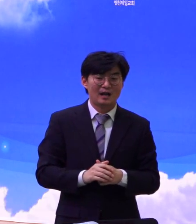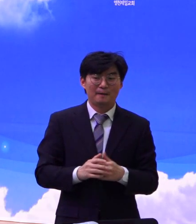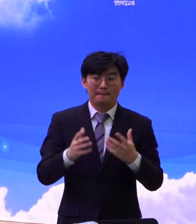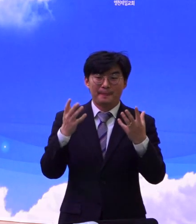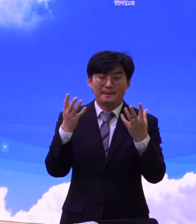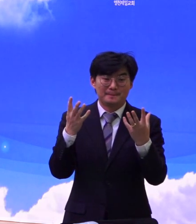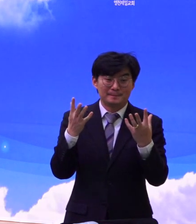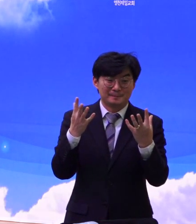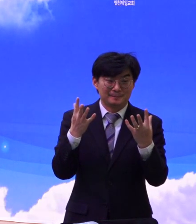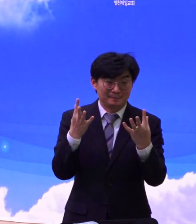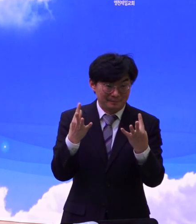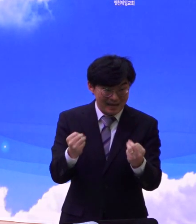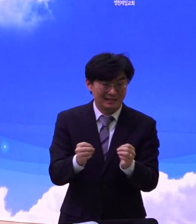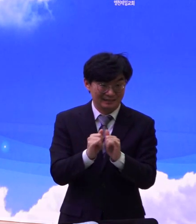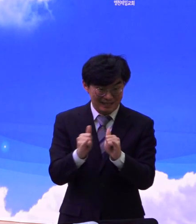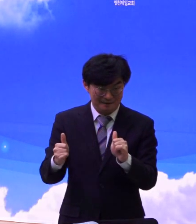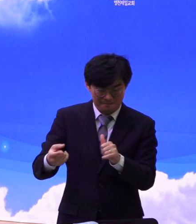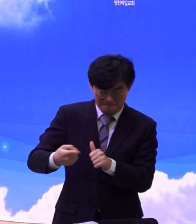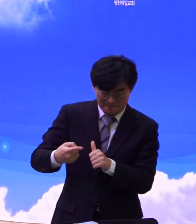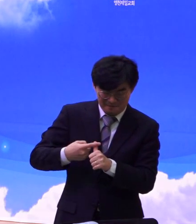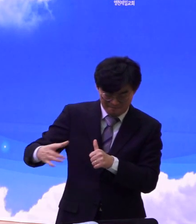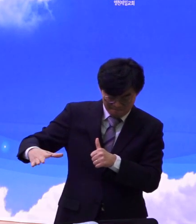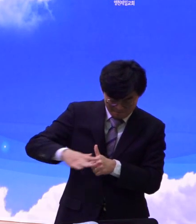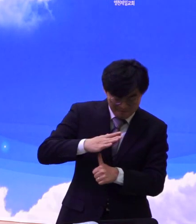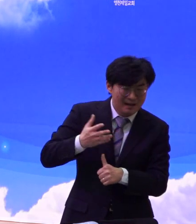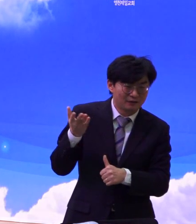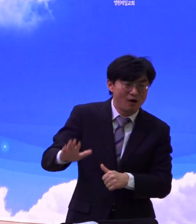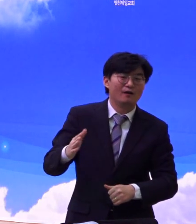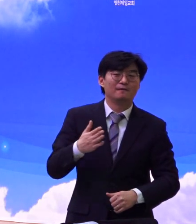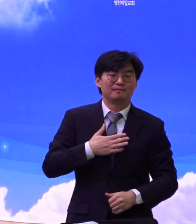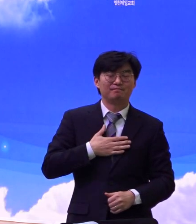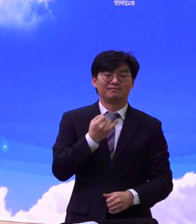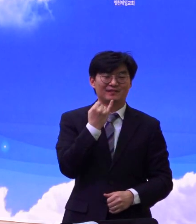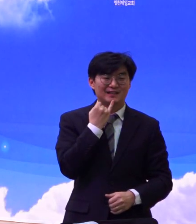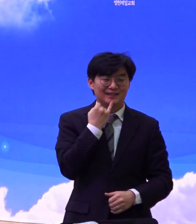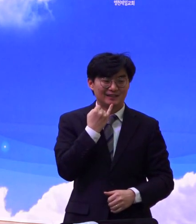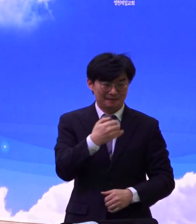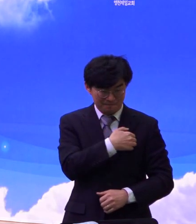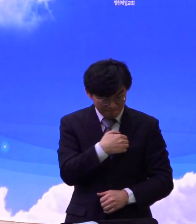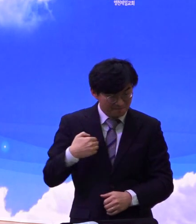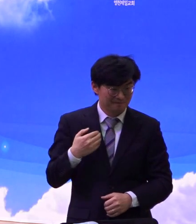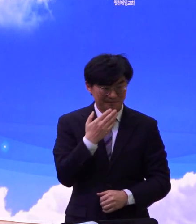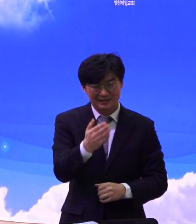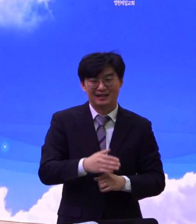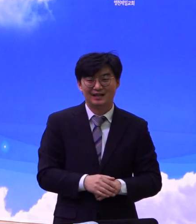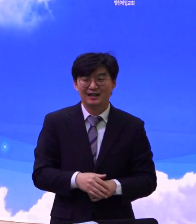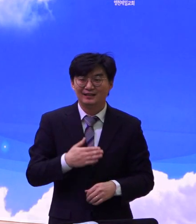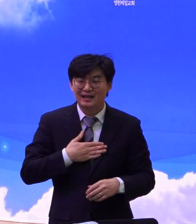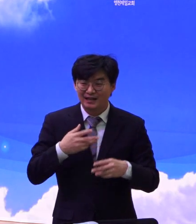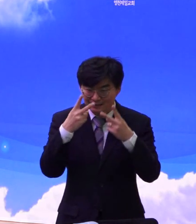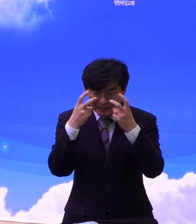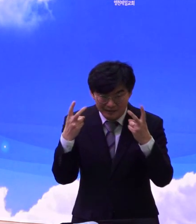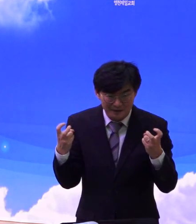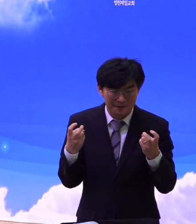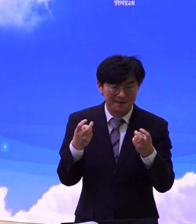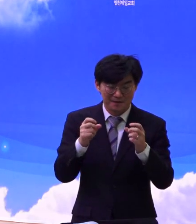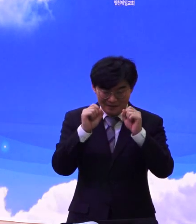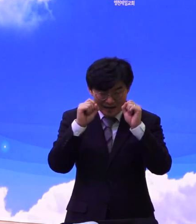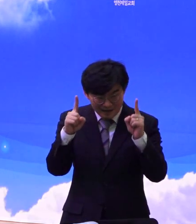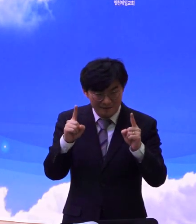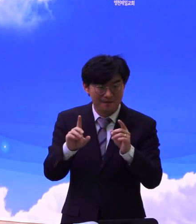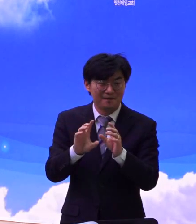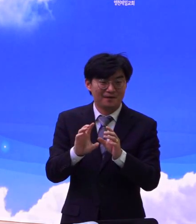고백이 여러분의 고백이 되기를 주님의 이름으로 축복합니다. 내가 눕는 것, 잠을 자는 것, 그리고